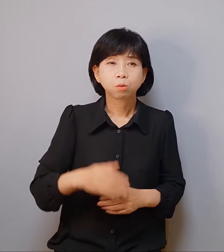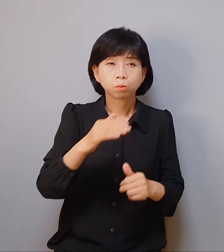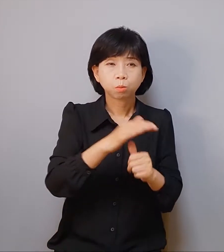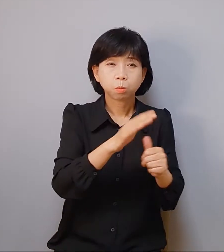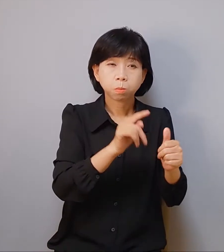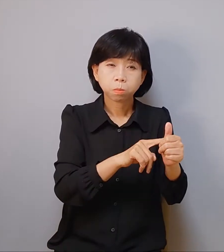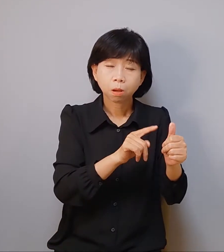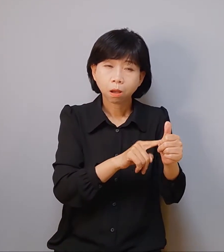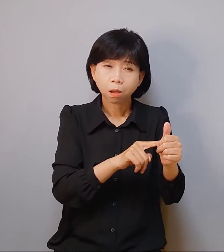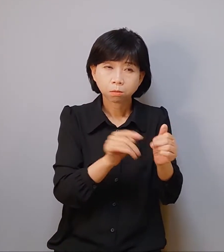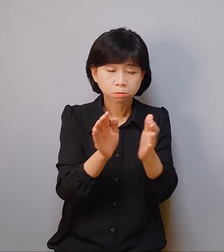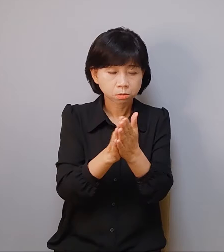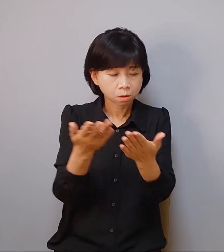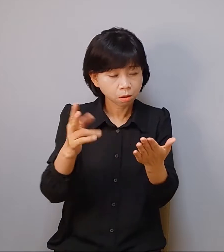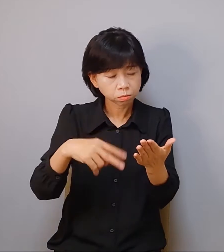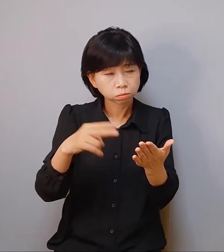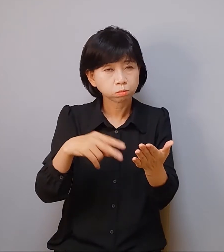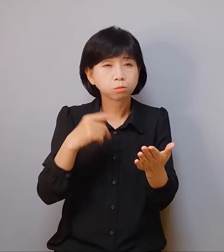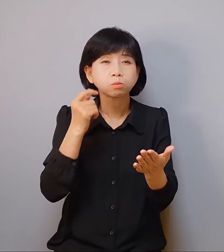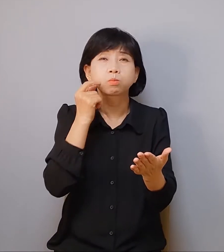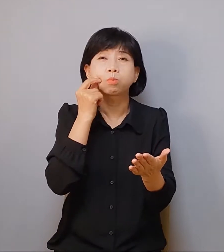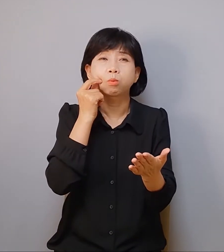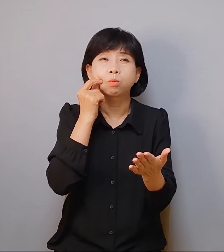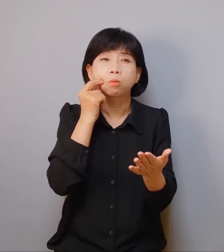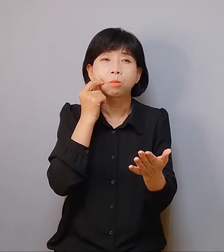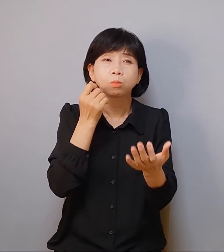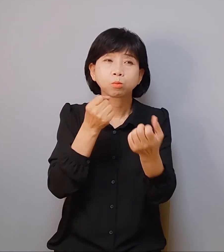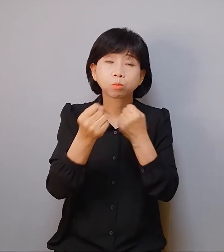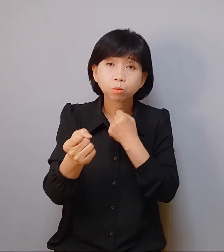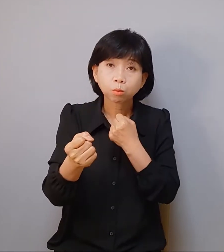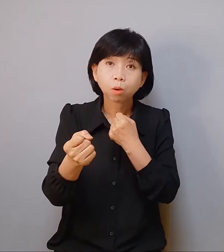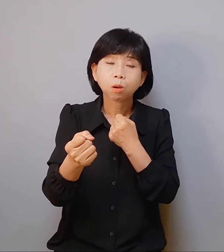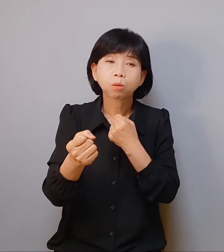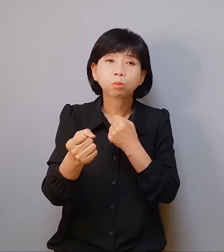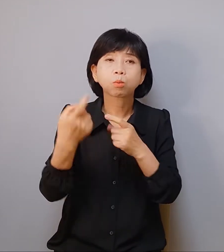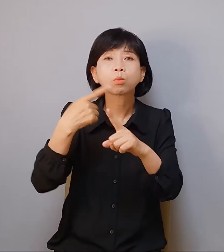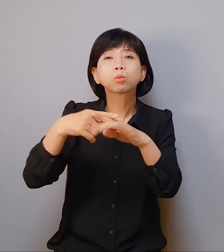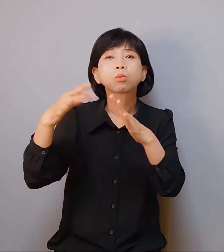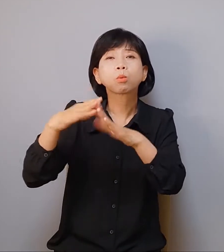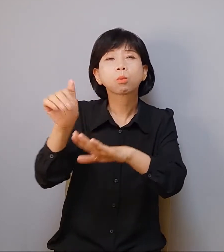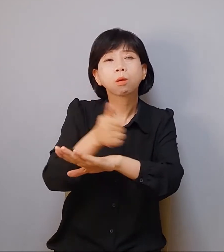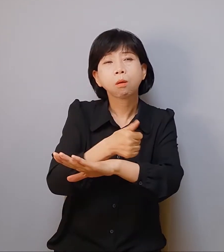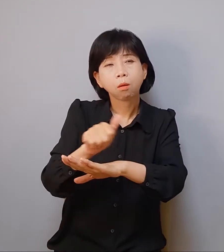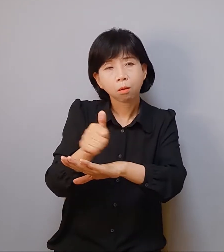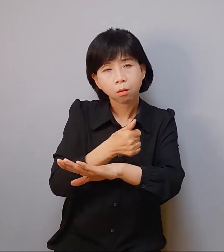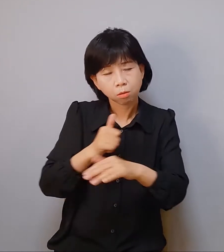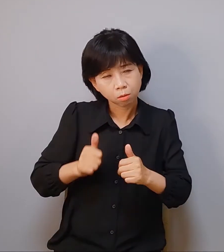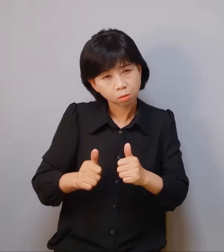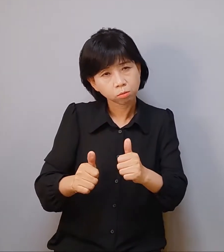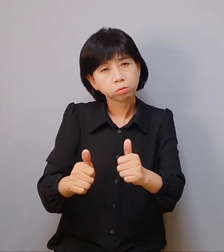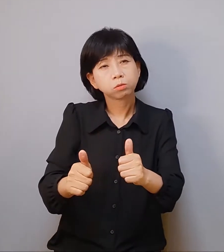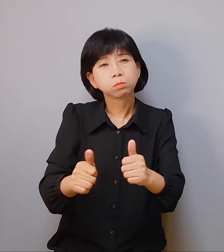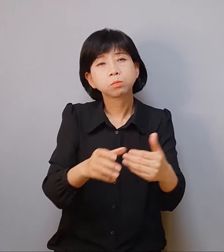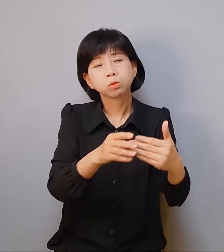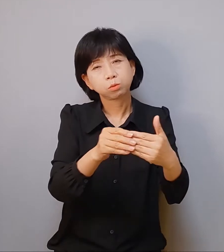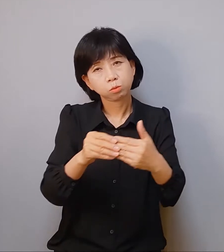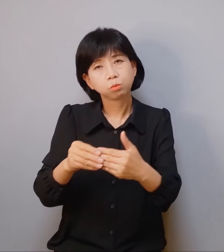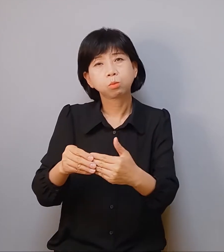것이 부끄러워 교회를 빠지는 것을 보고 성경을 읽을 수 있도록 도와주고 다시 교회로